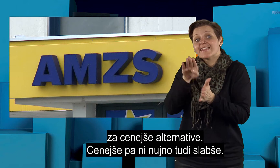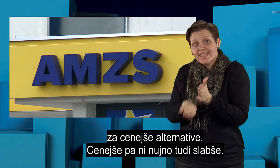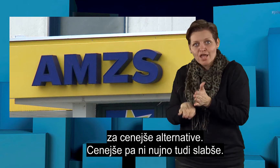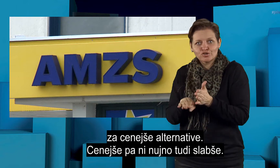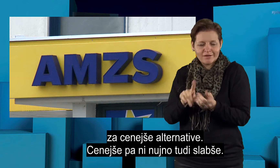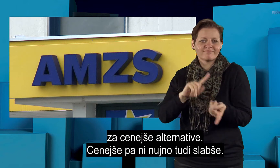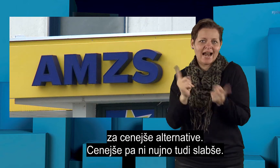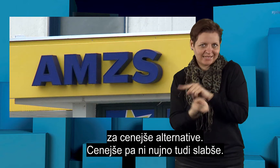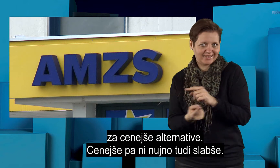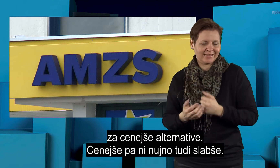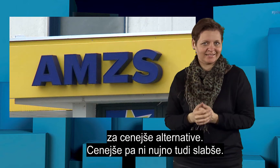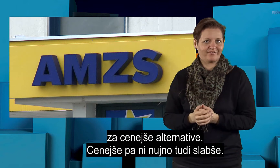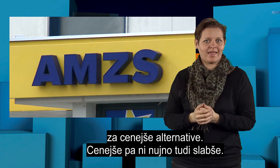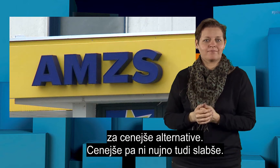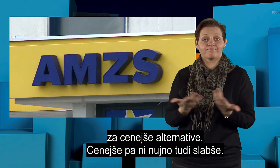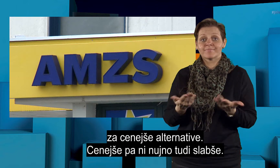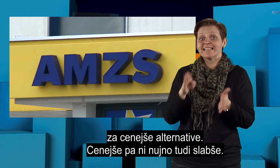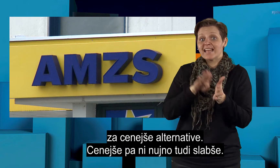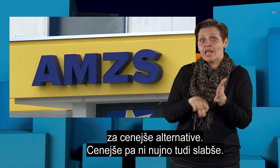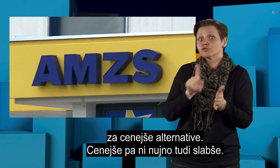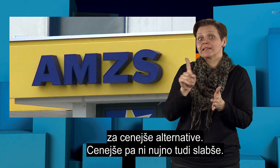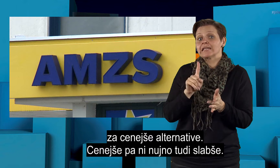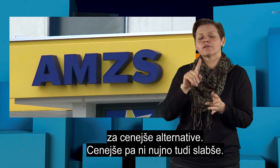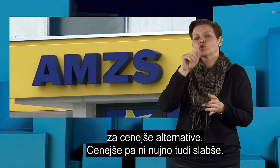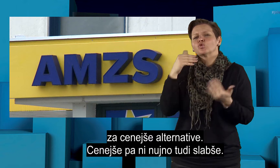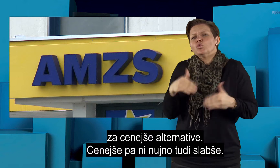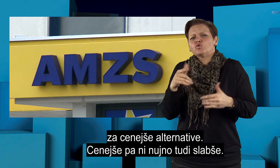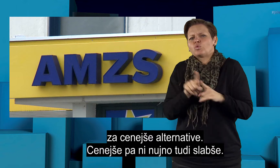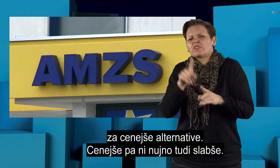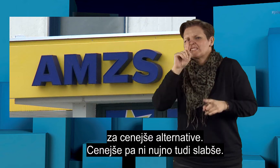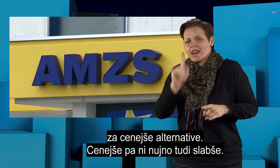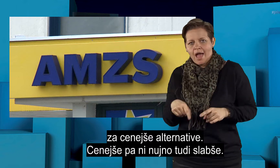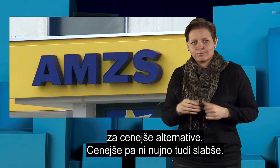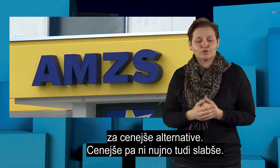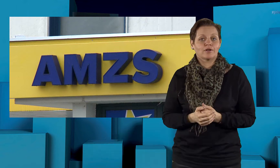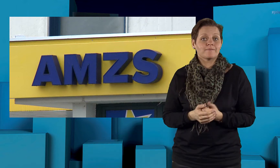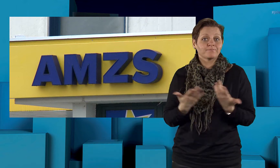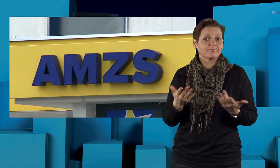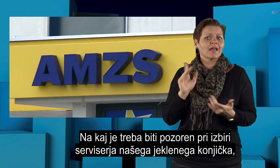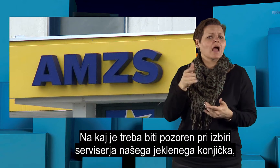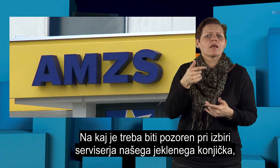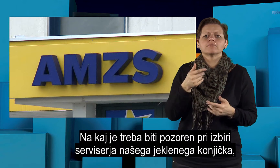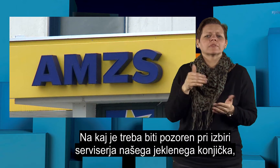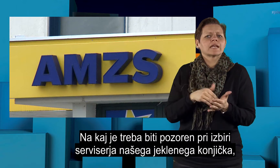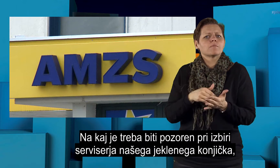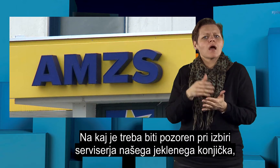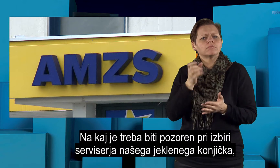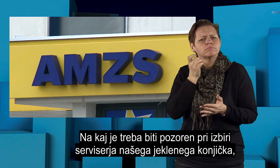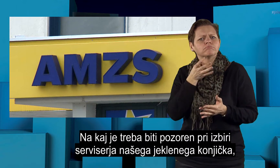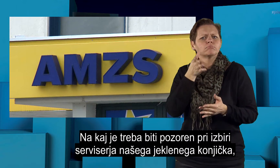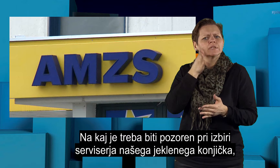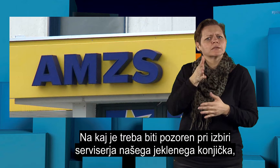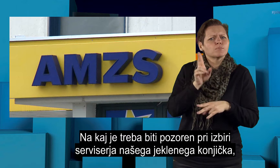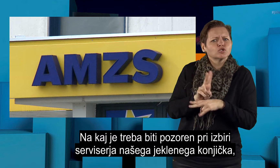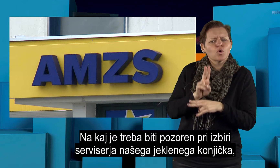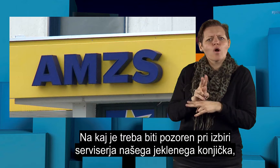za cenejše alternative. Cenejše pa ni nujno tudi slabše. Na kaj je treba biti